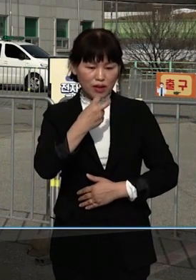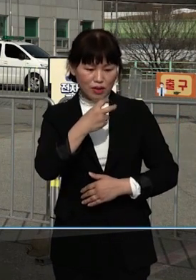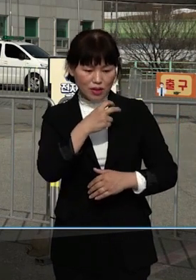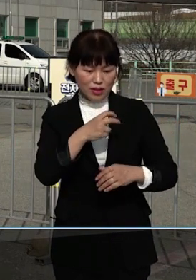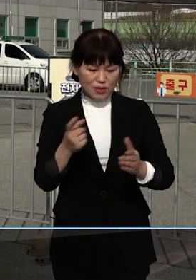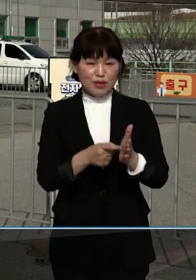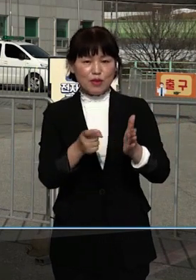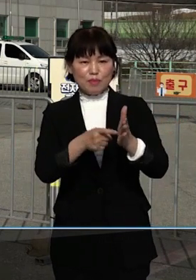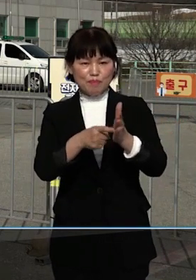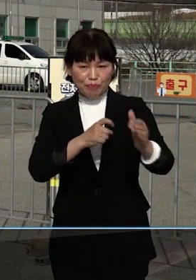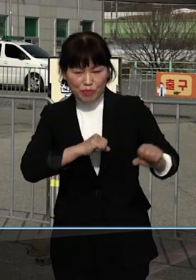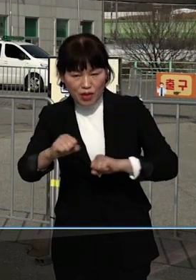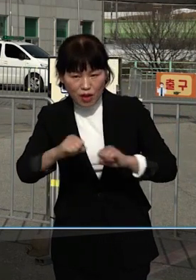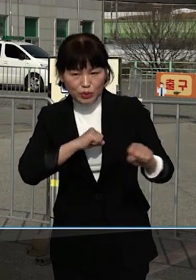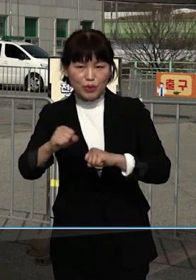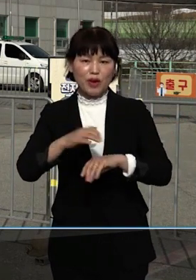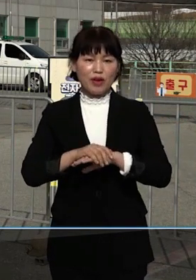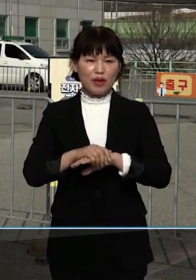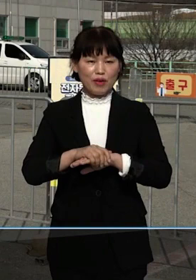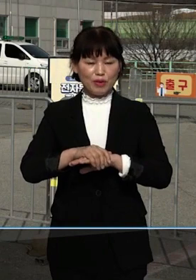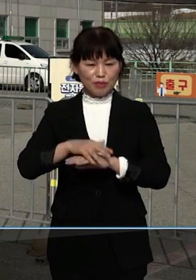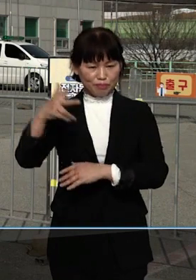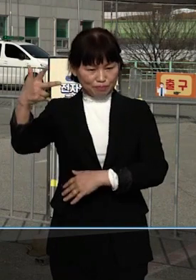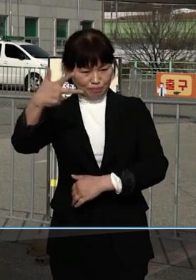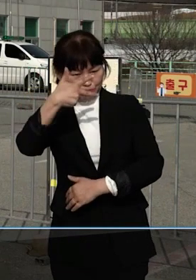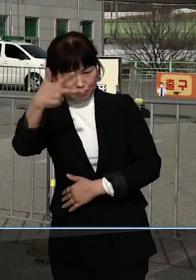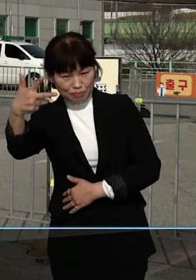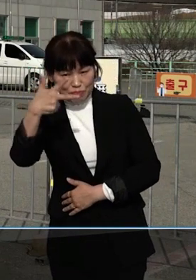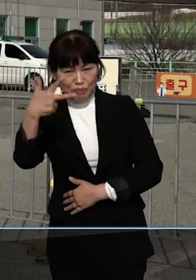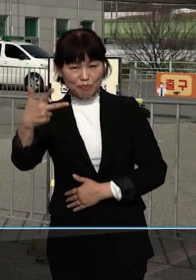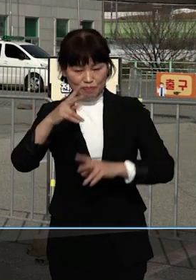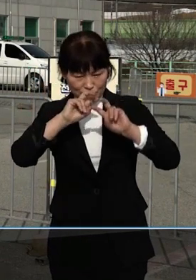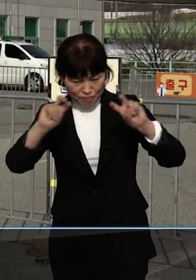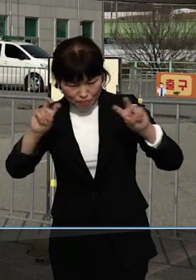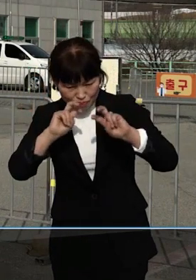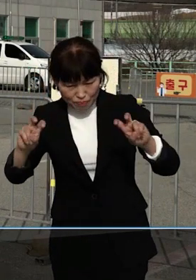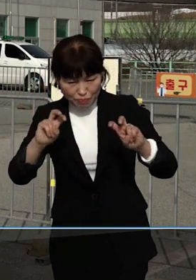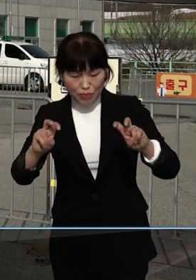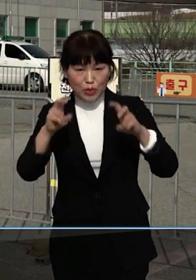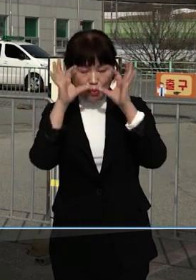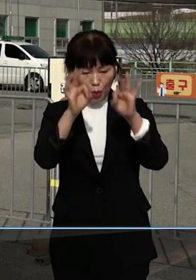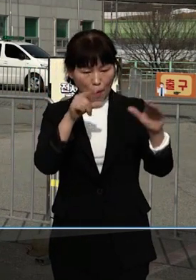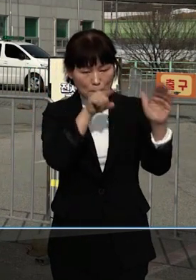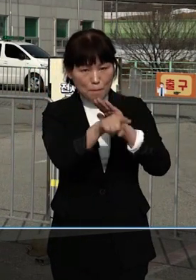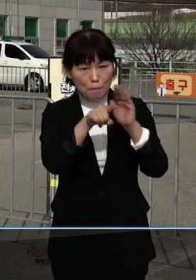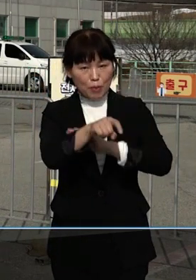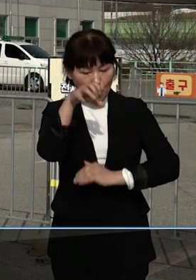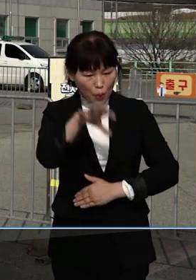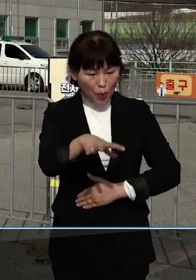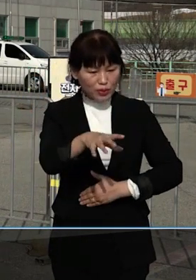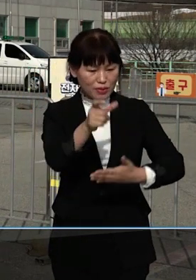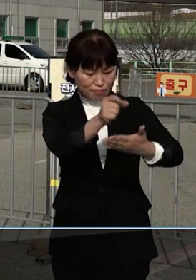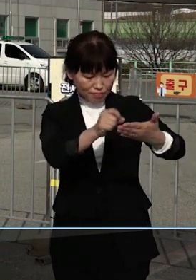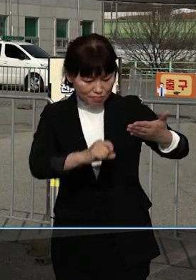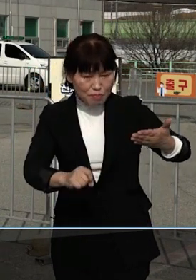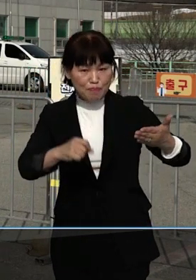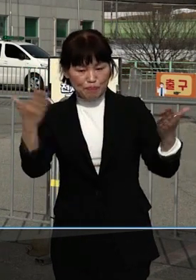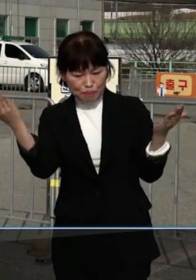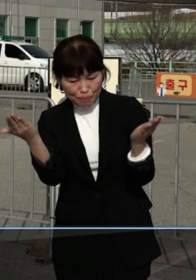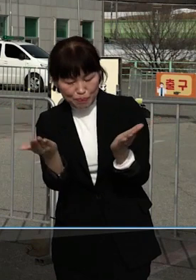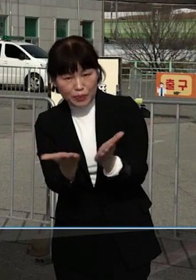출동하여 현재 CCTV를 분석하고 방문록을 대조하며 확진자 방문